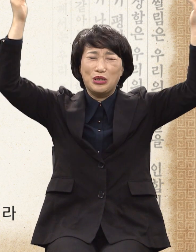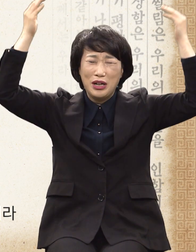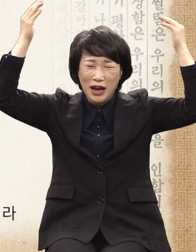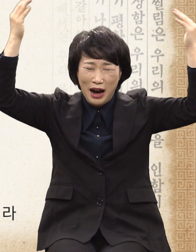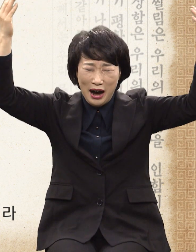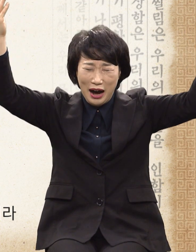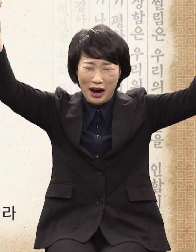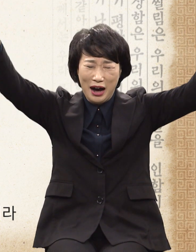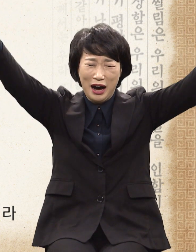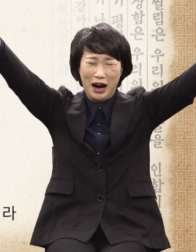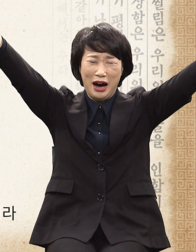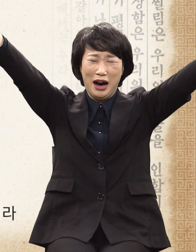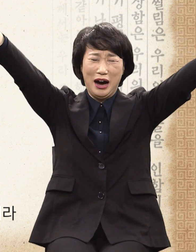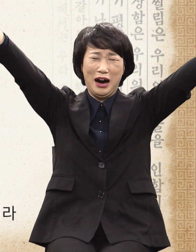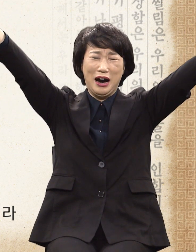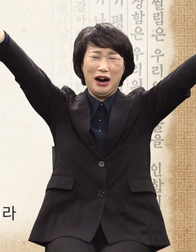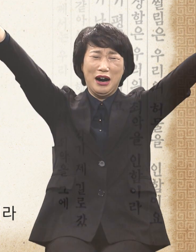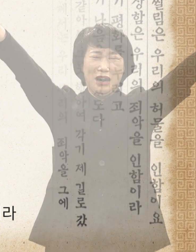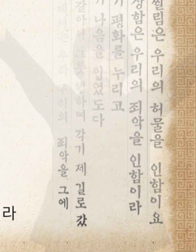주여.